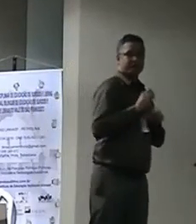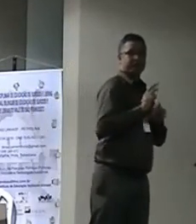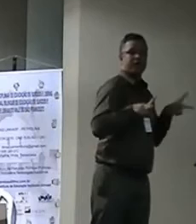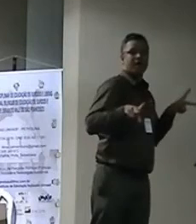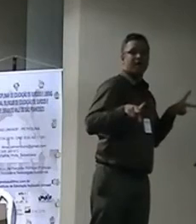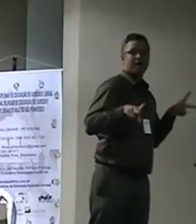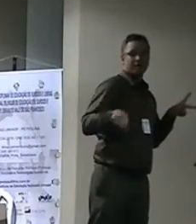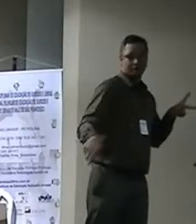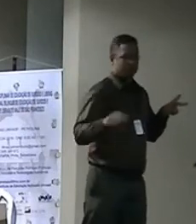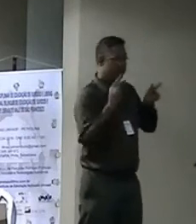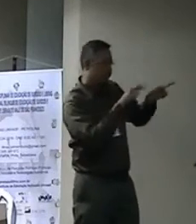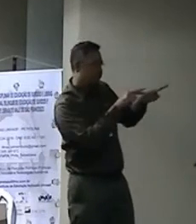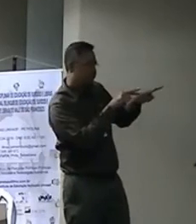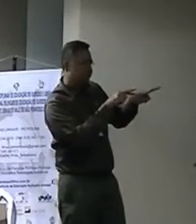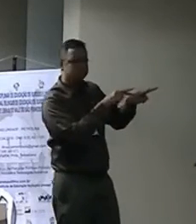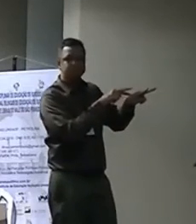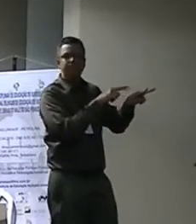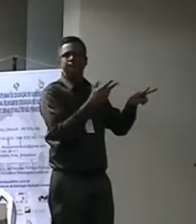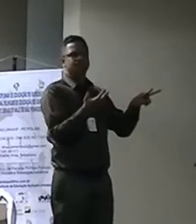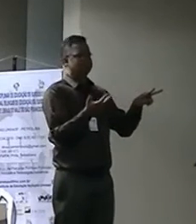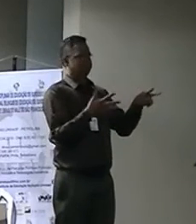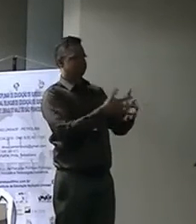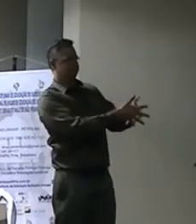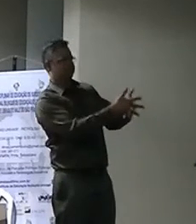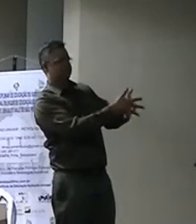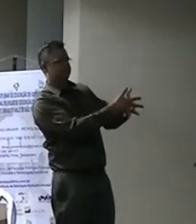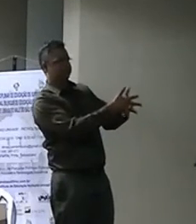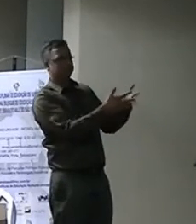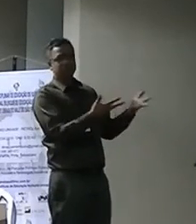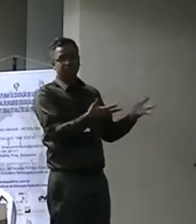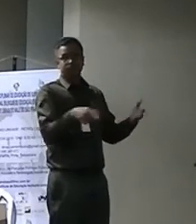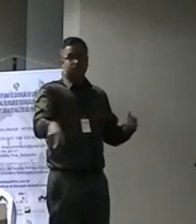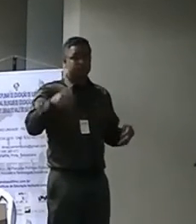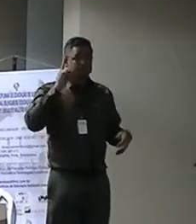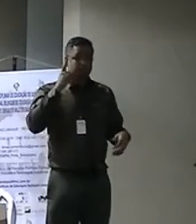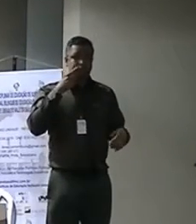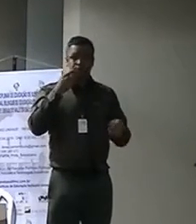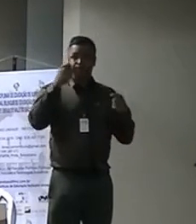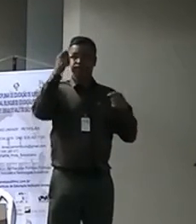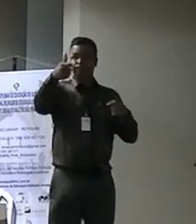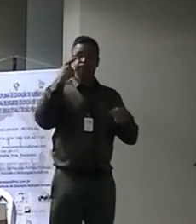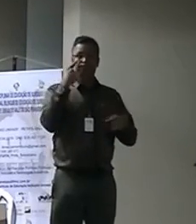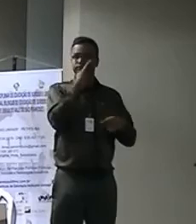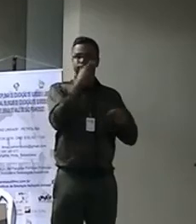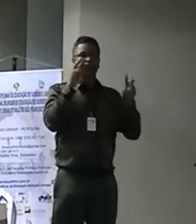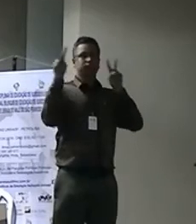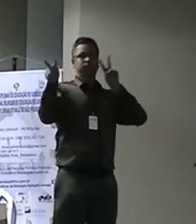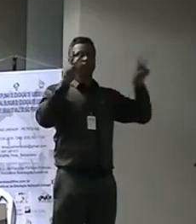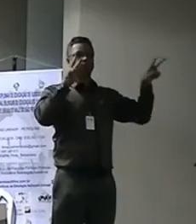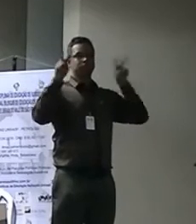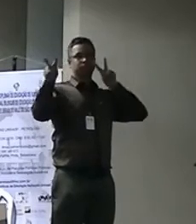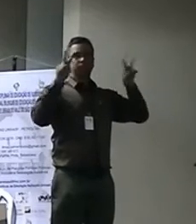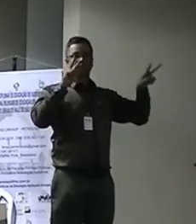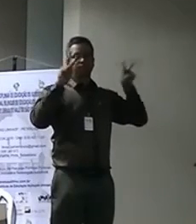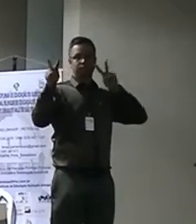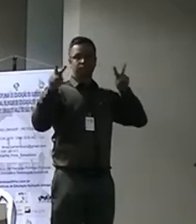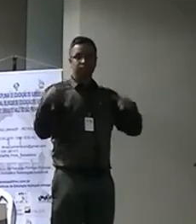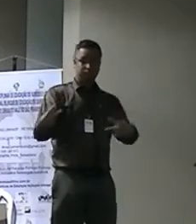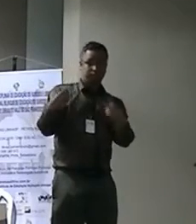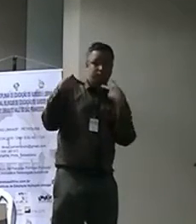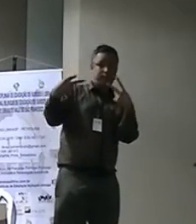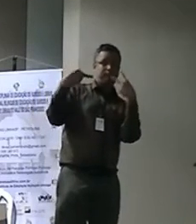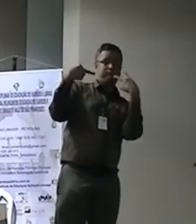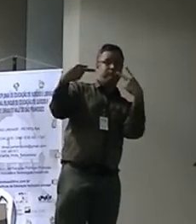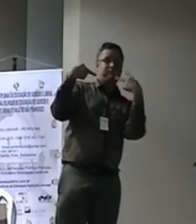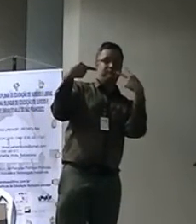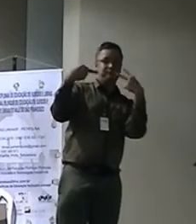conseguir perceber isso. Porque como tudo é muito visual para os surdos, eles precisam ver os pais produzindo esse